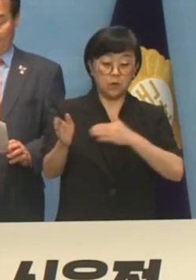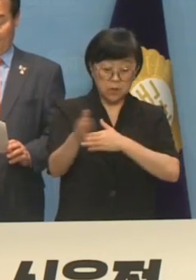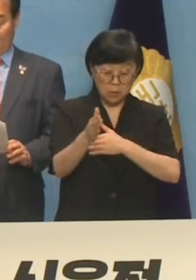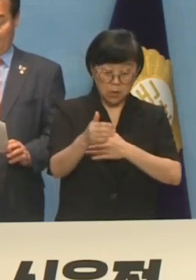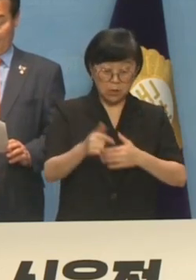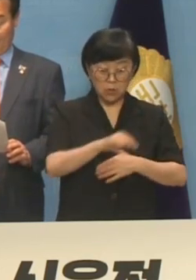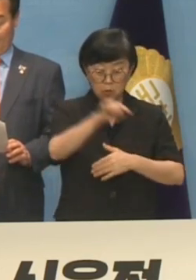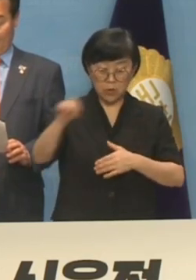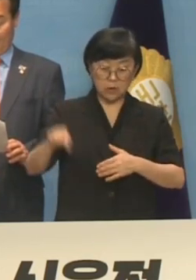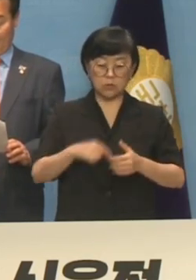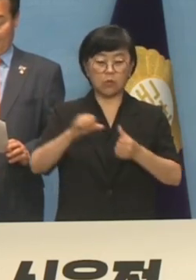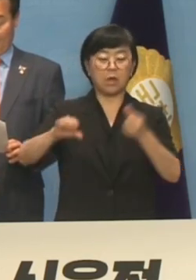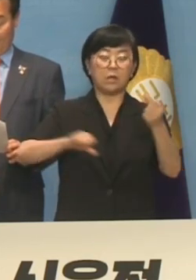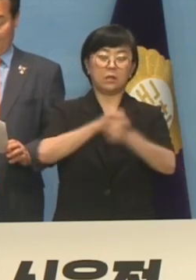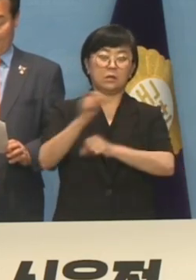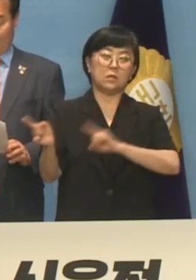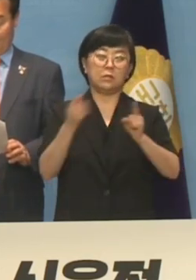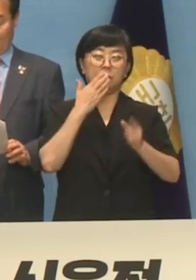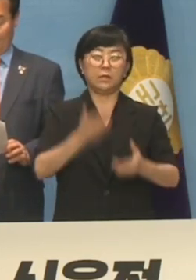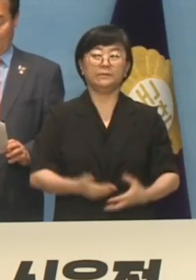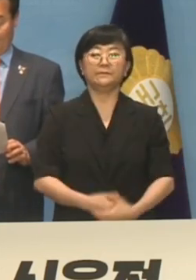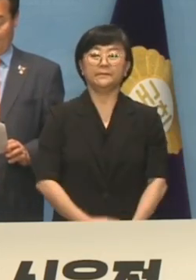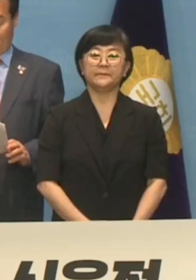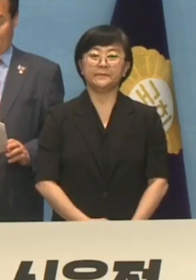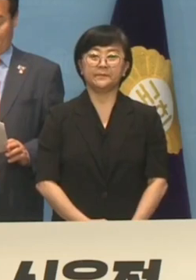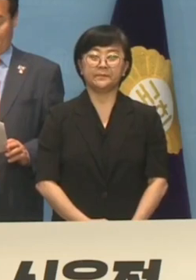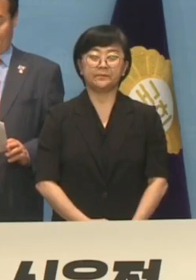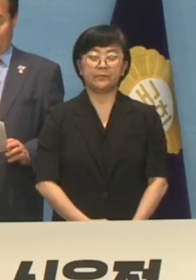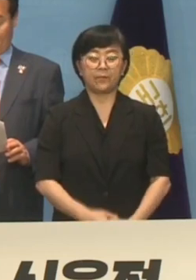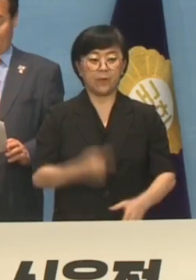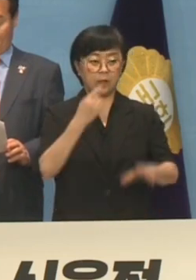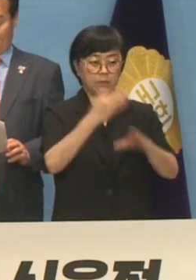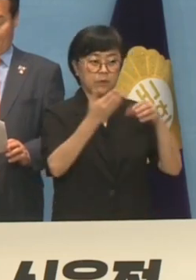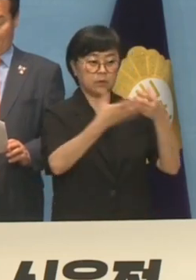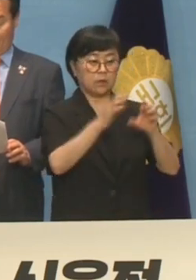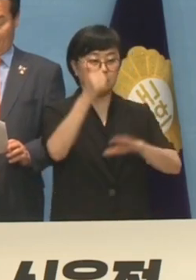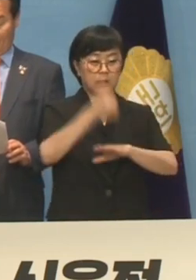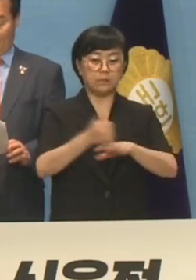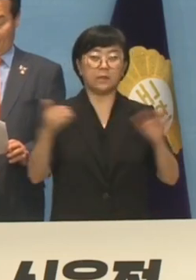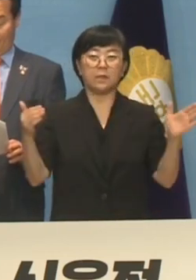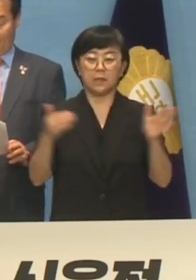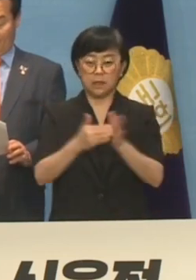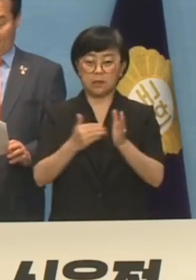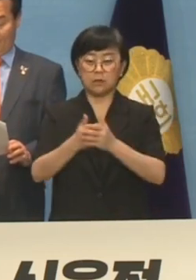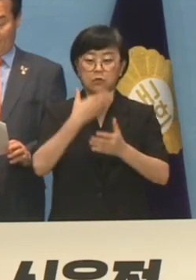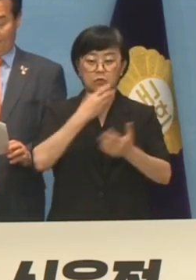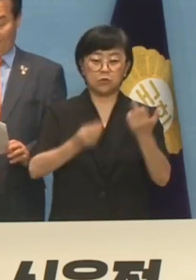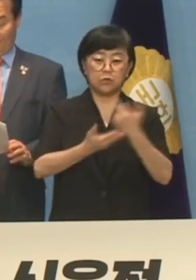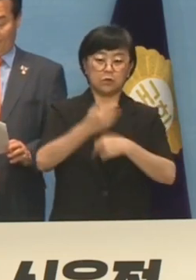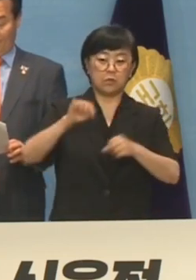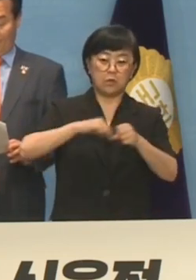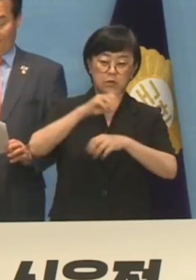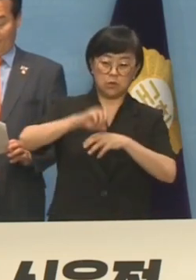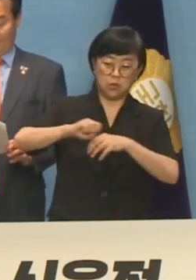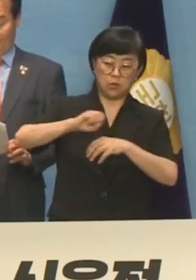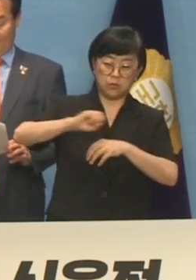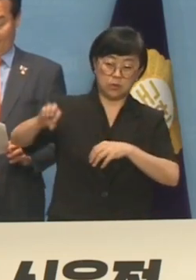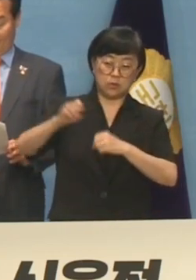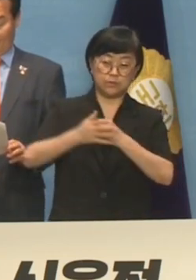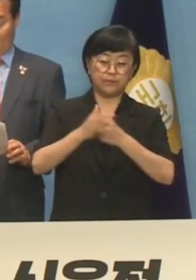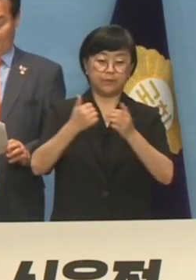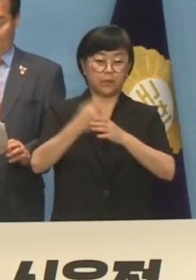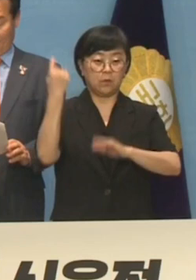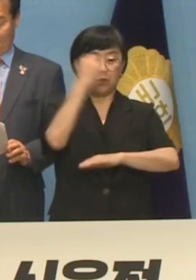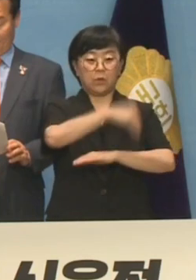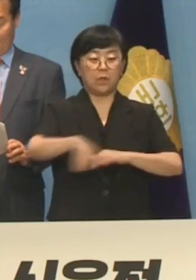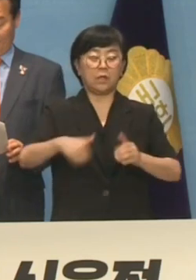생명들을 위한 유일한 해답이 될 것입니다. 더불어민주당 마지막까지 후쿠시마 원전 오염수 해양